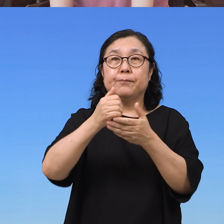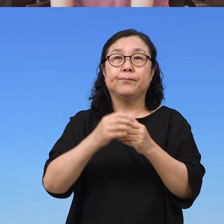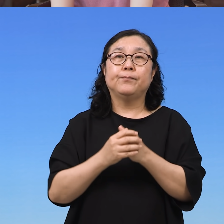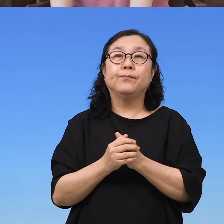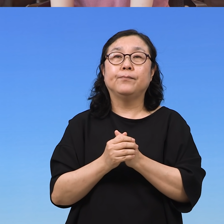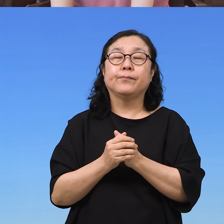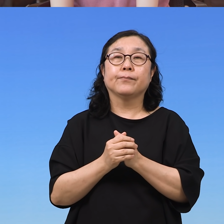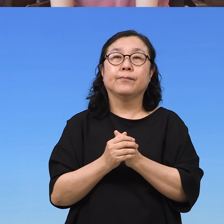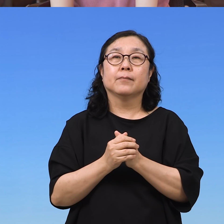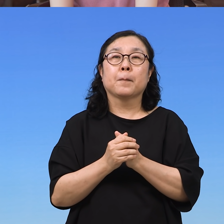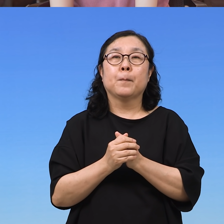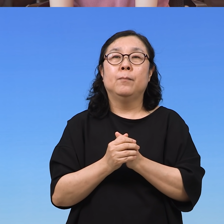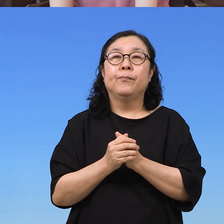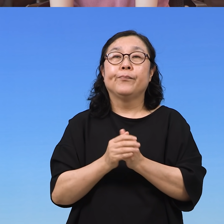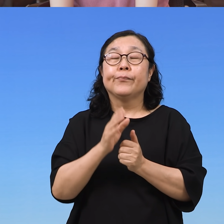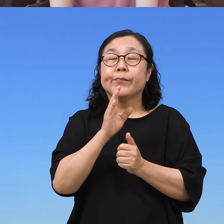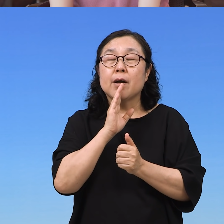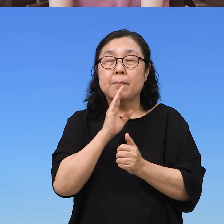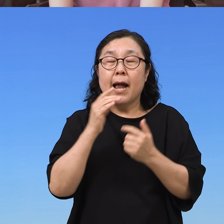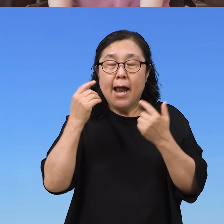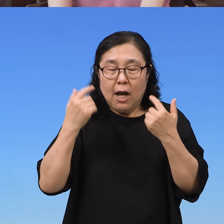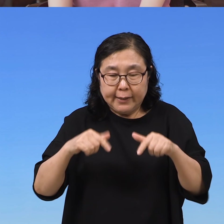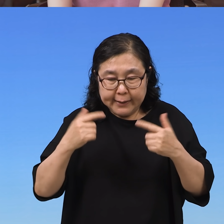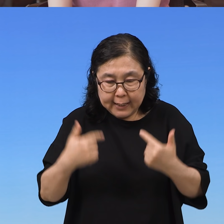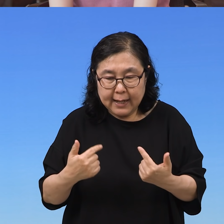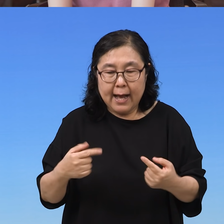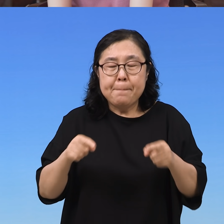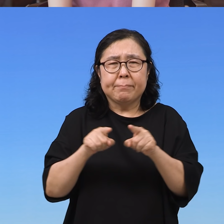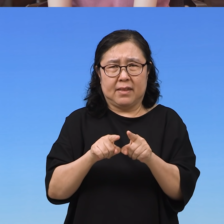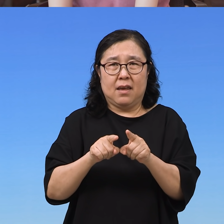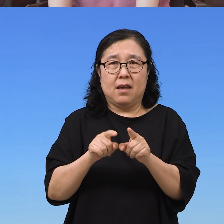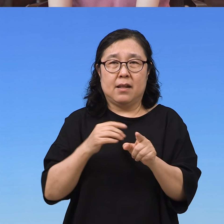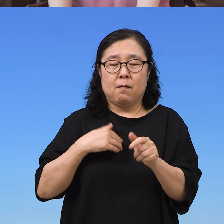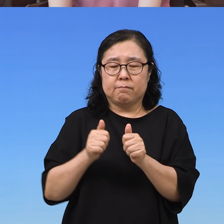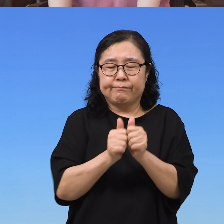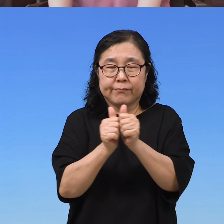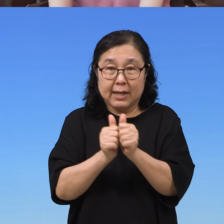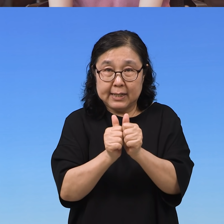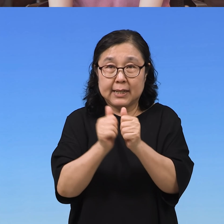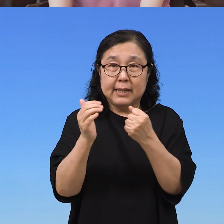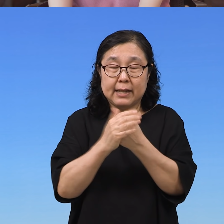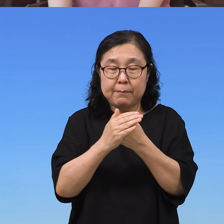하나님이 정말 언제나 함께 하시니까